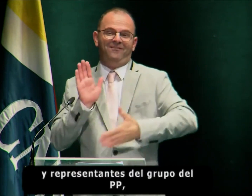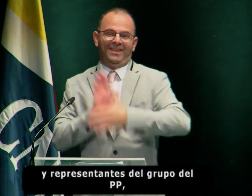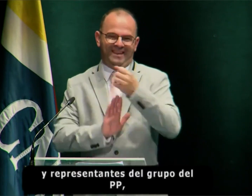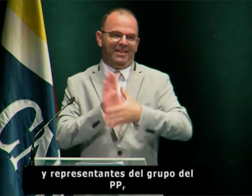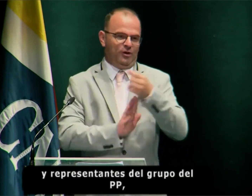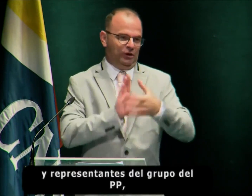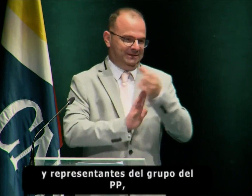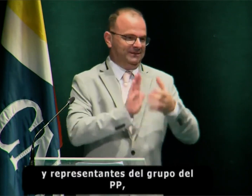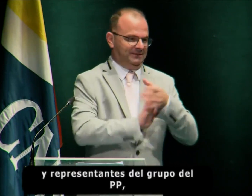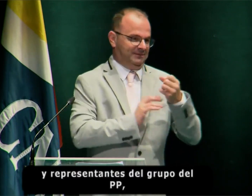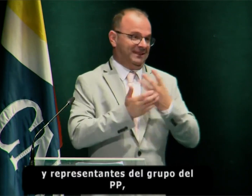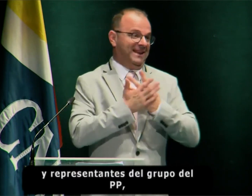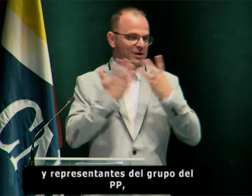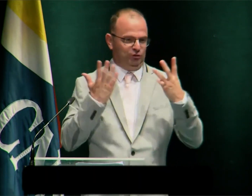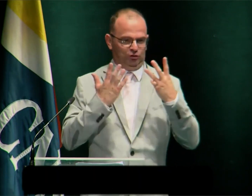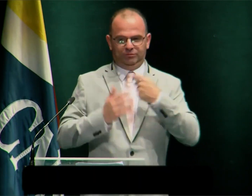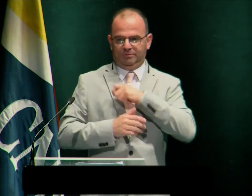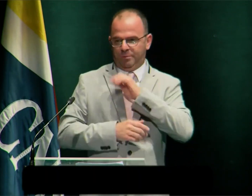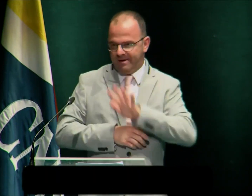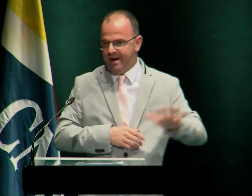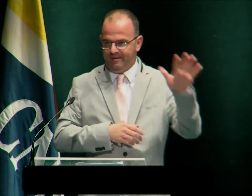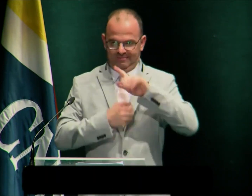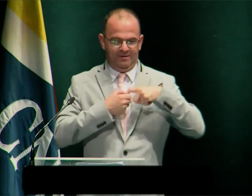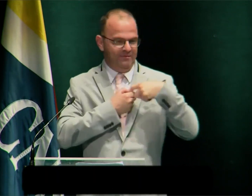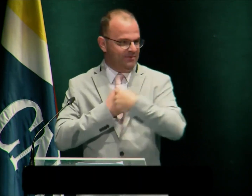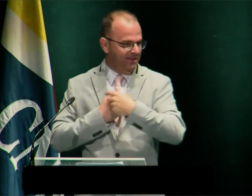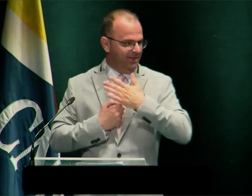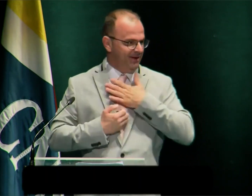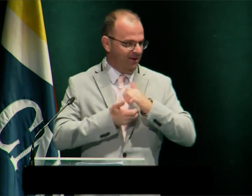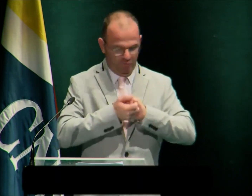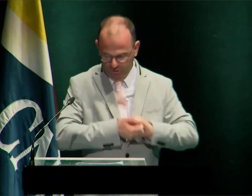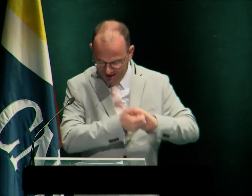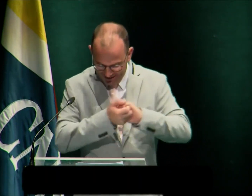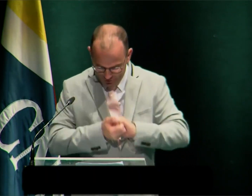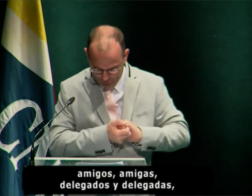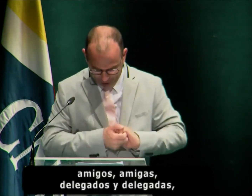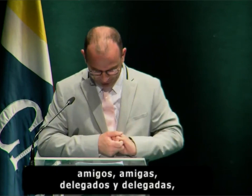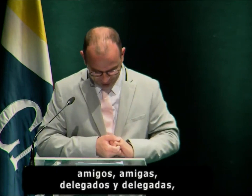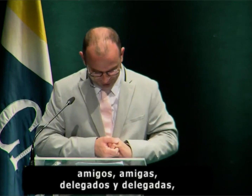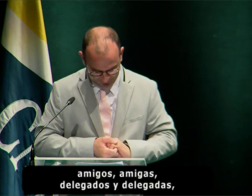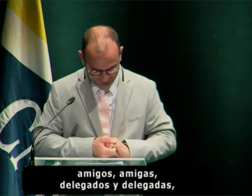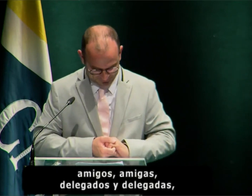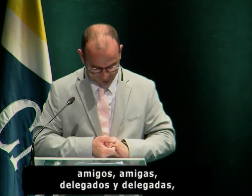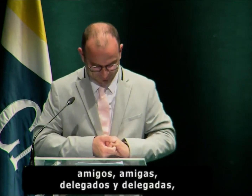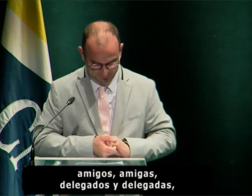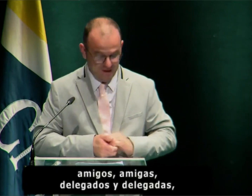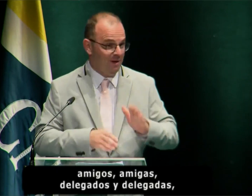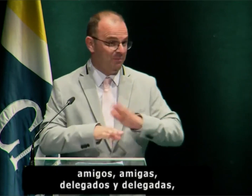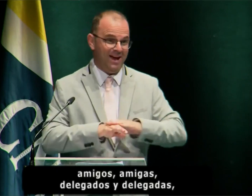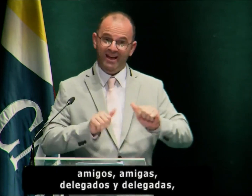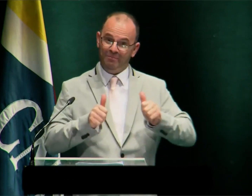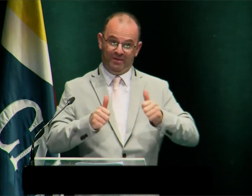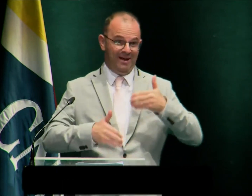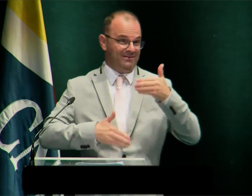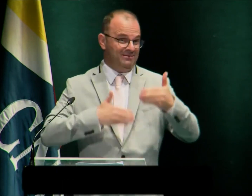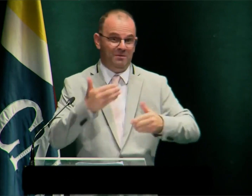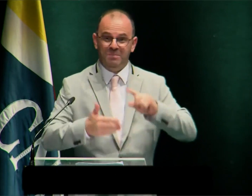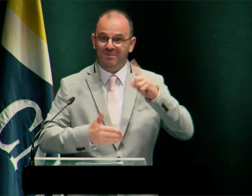delegadas y diferentes representantes de las federaciones autonómicas de toda España afiliadas a la CENSE.